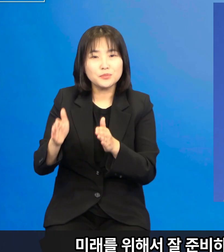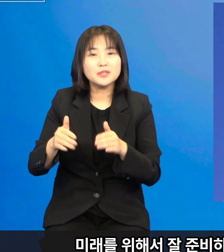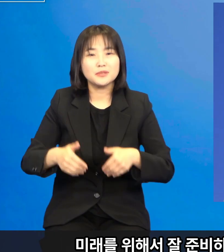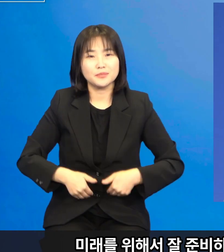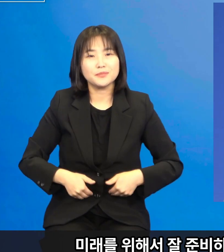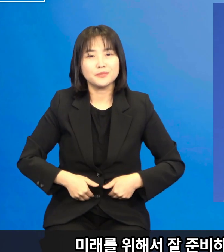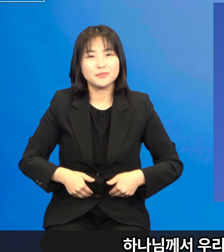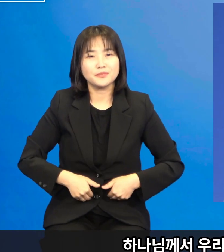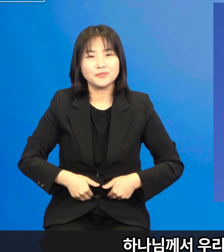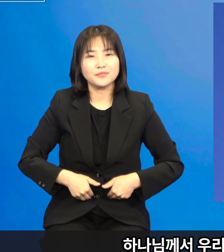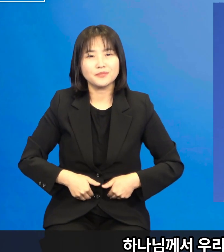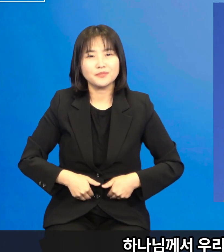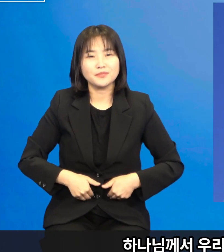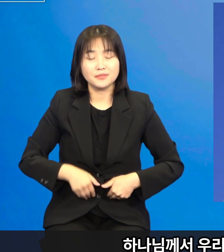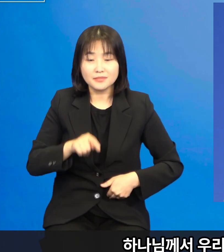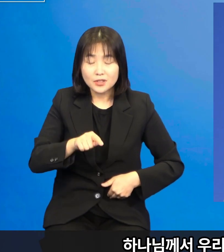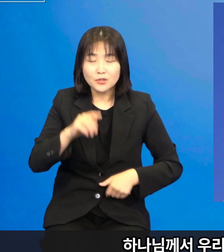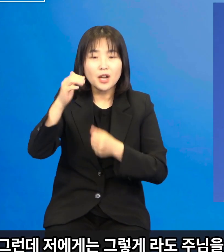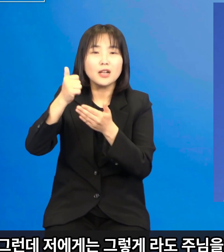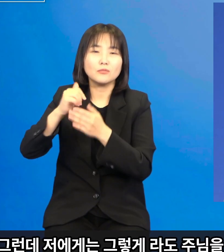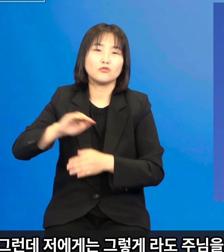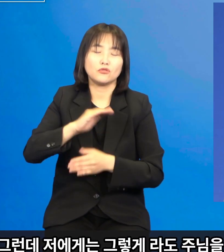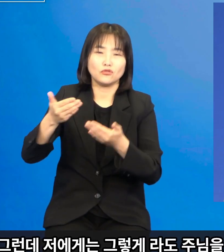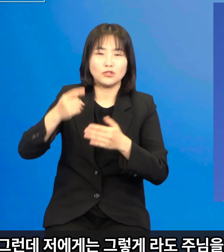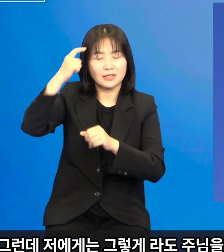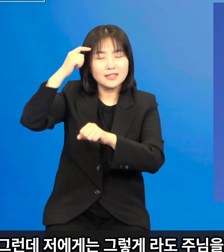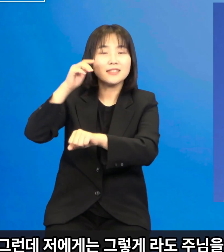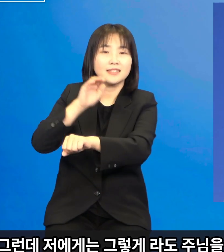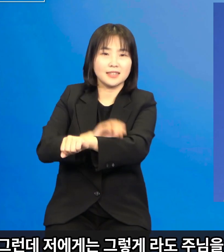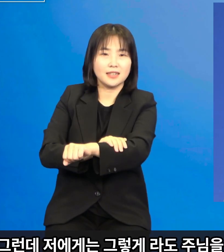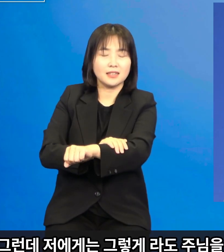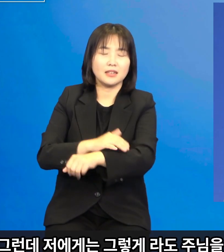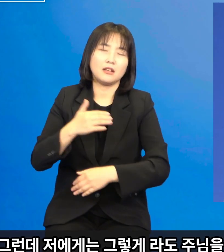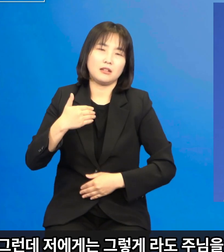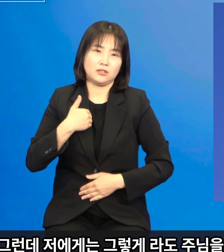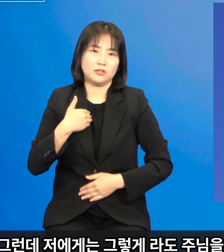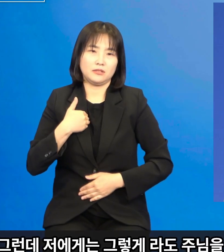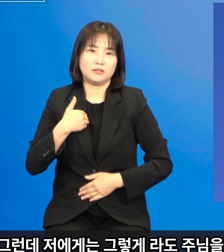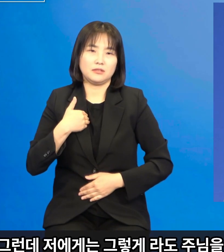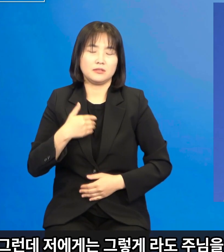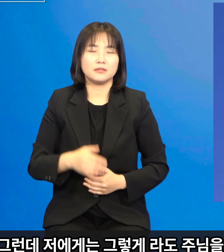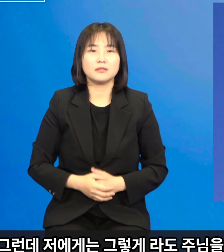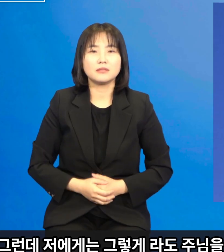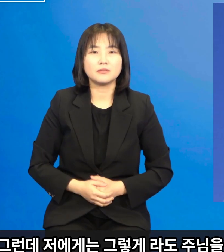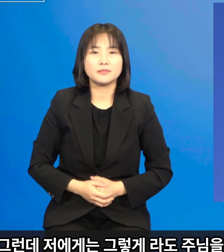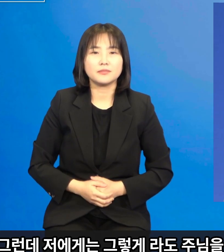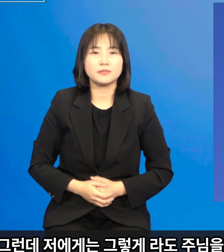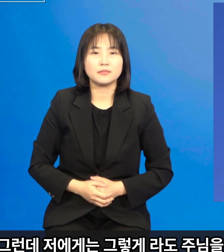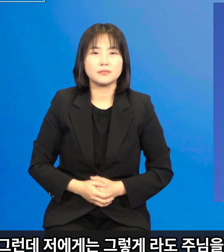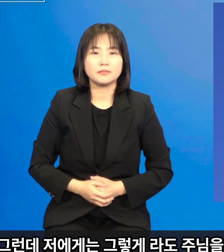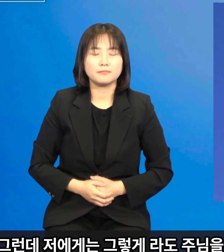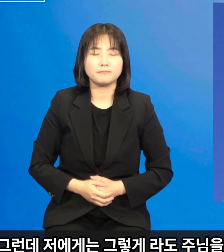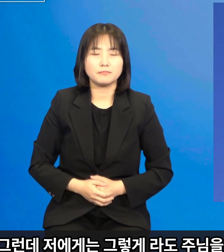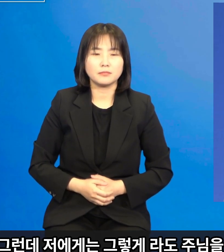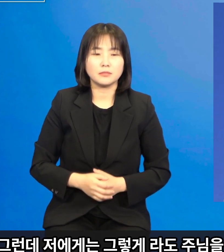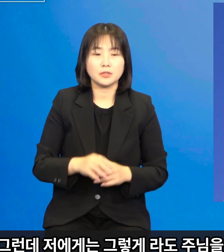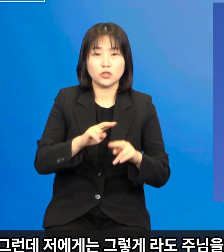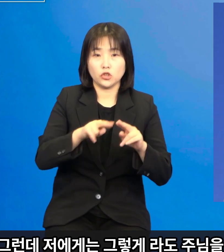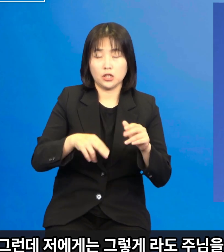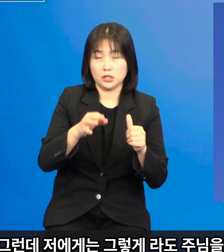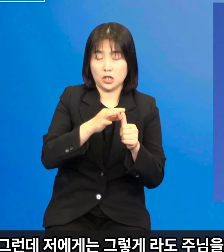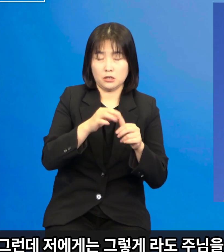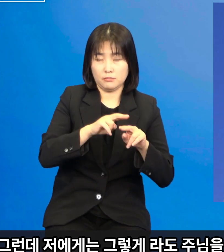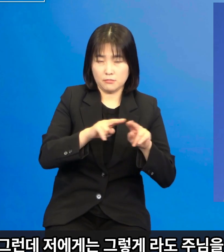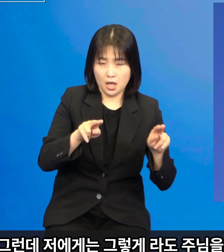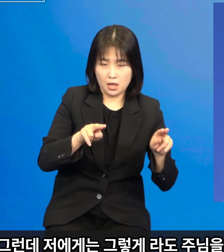대비를 하시는 것도 하나님께서 우리에게 주신 지혜죠. 근데 저에게는 그렇게라도 주님을 향한